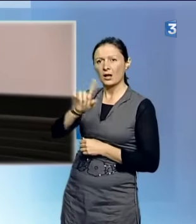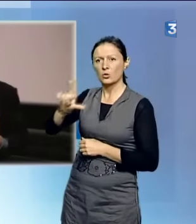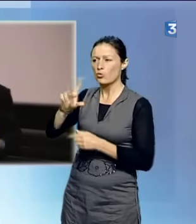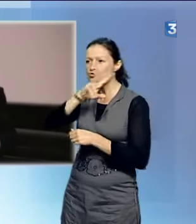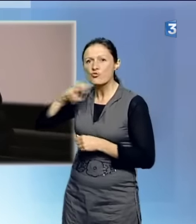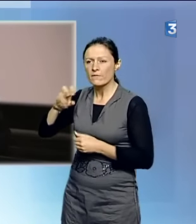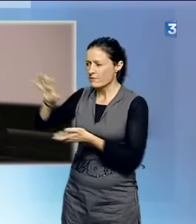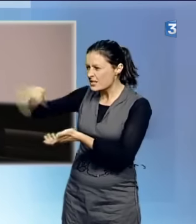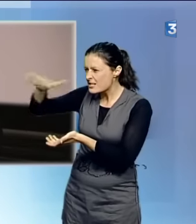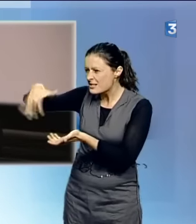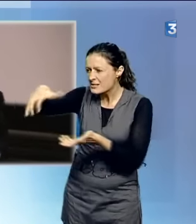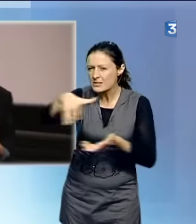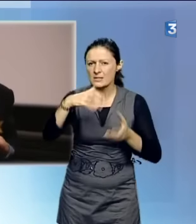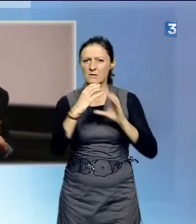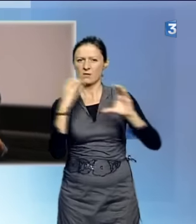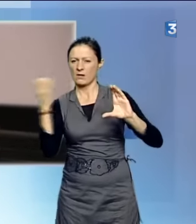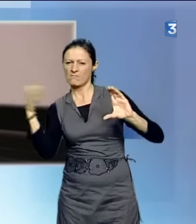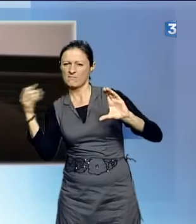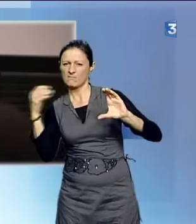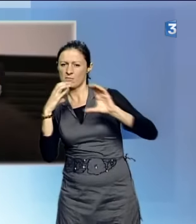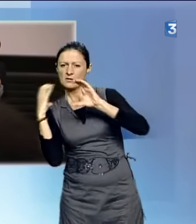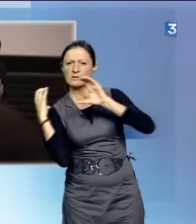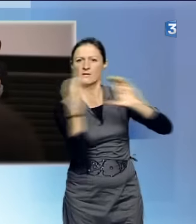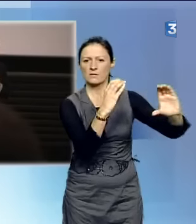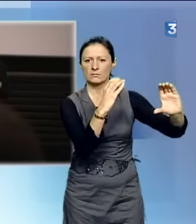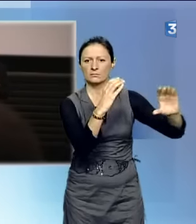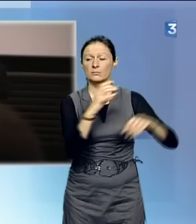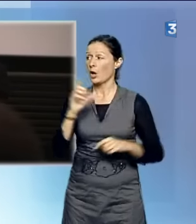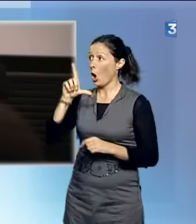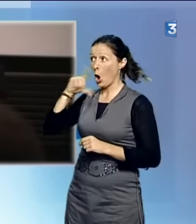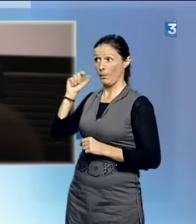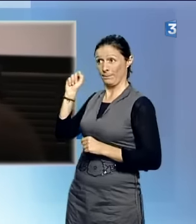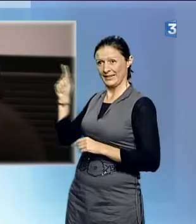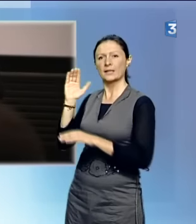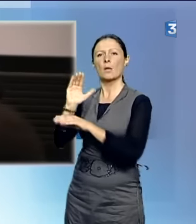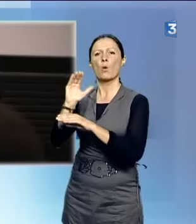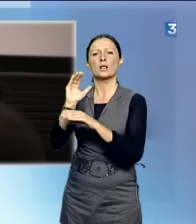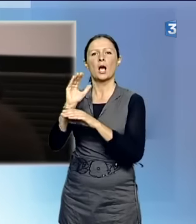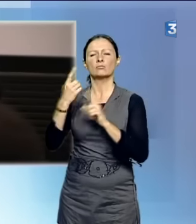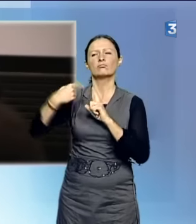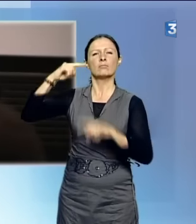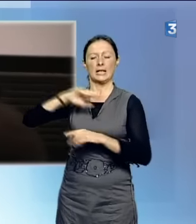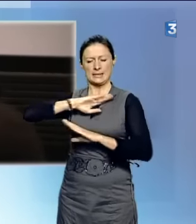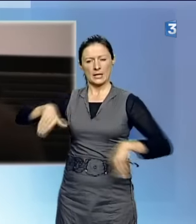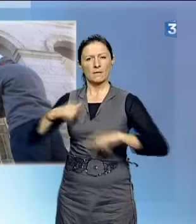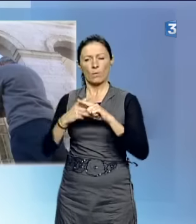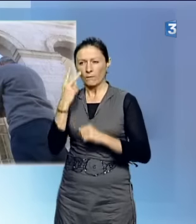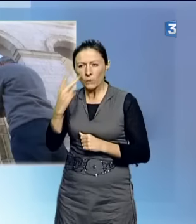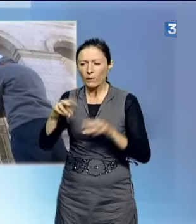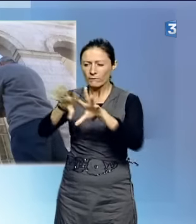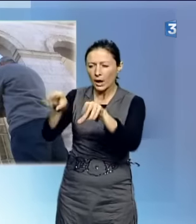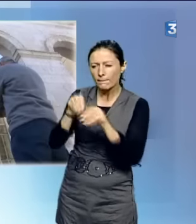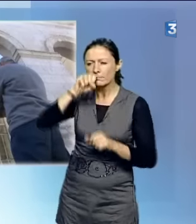Cet homme raconte la dernière fois qu'il a vu ses parents, ses frères et sa sœur. Il était le seul de nationalité française dans la